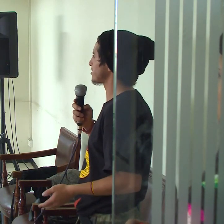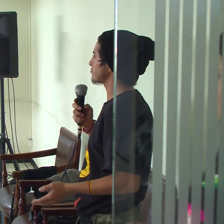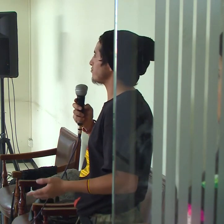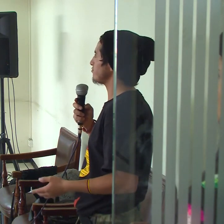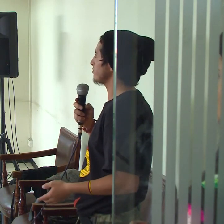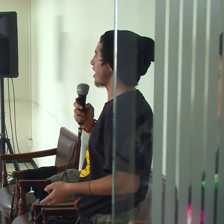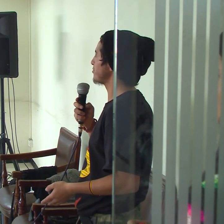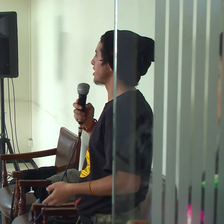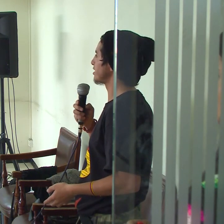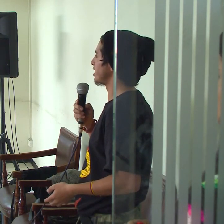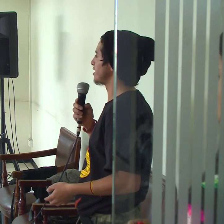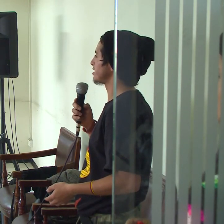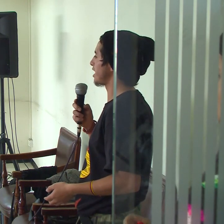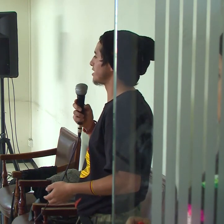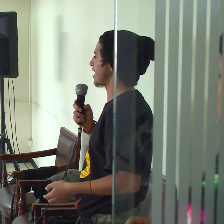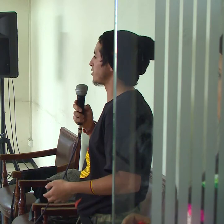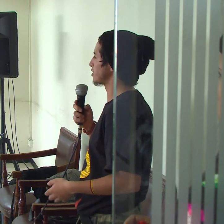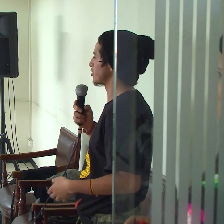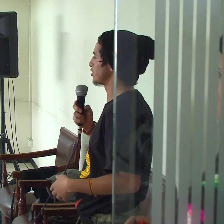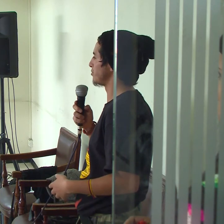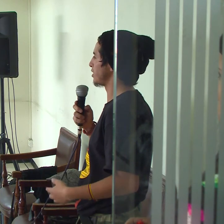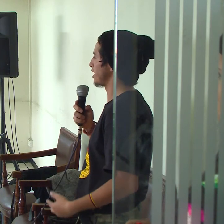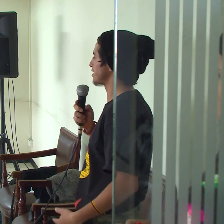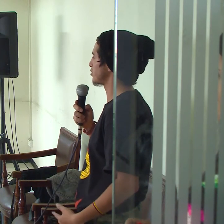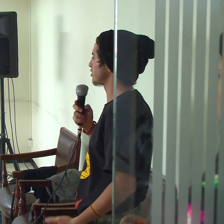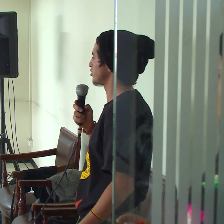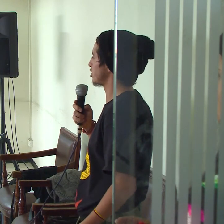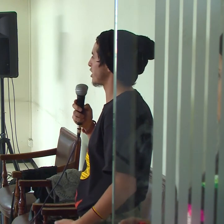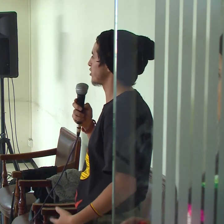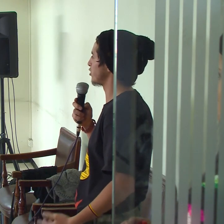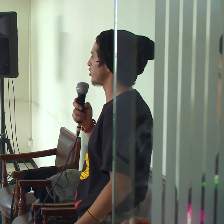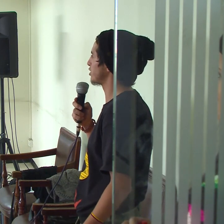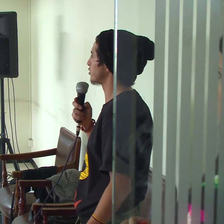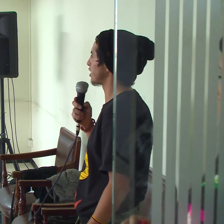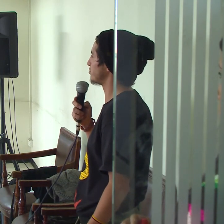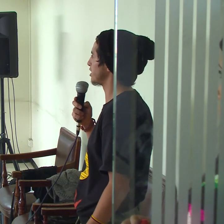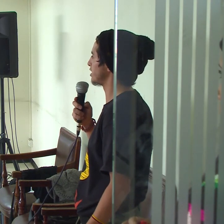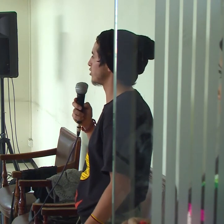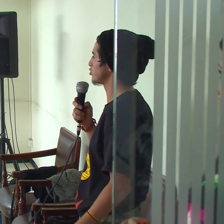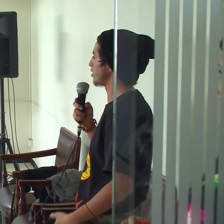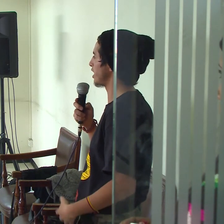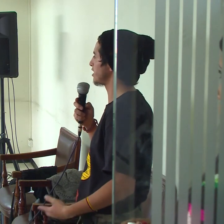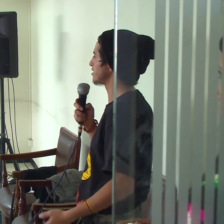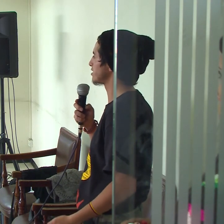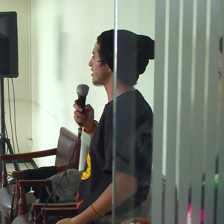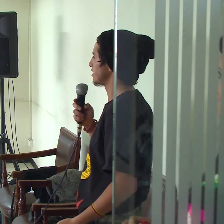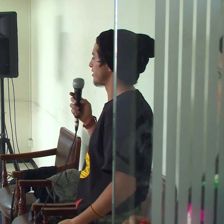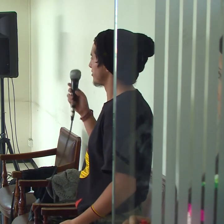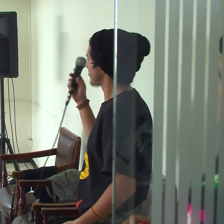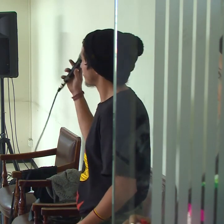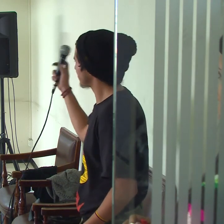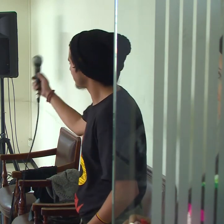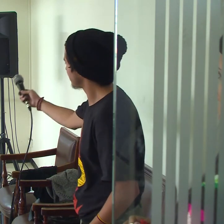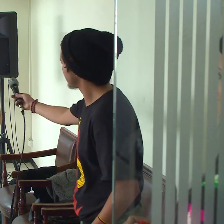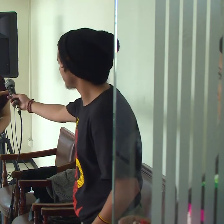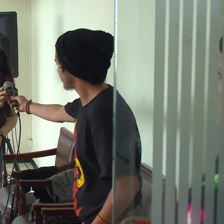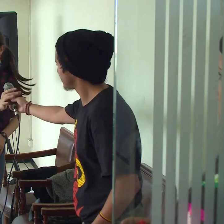planes ambientales haya algo que contemple esa cuestión de lo arqueológico en los humedales